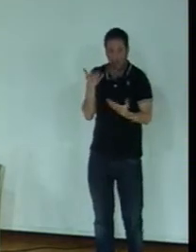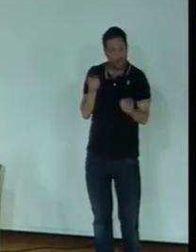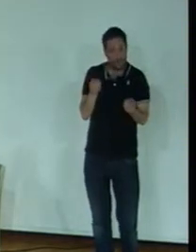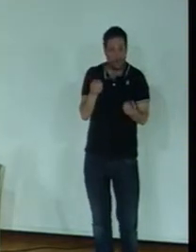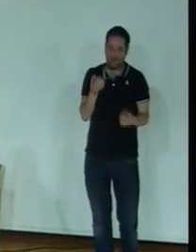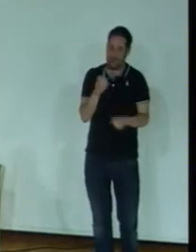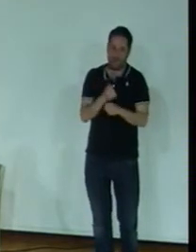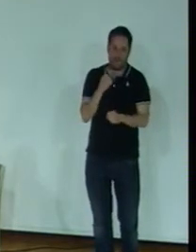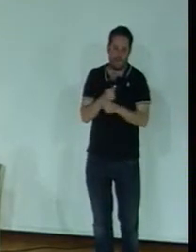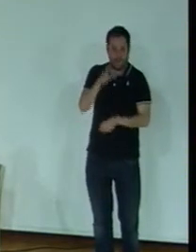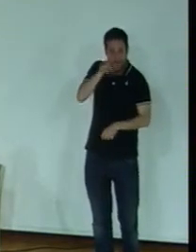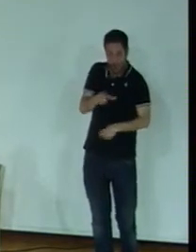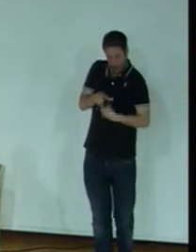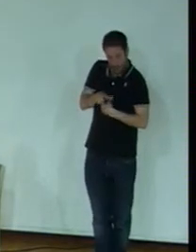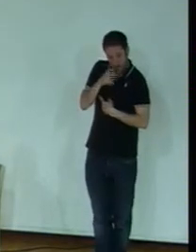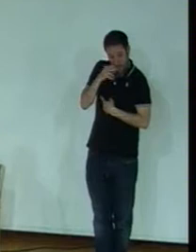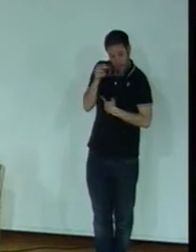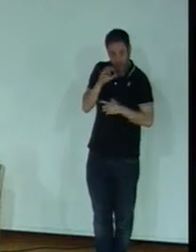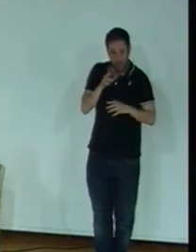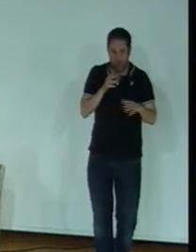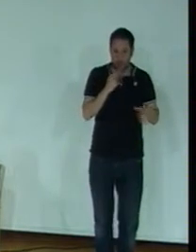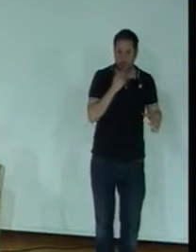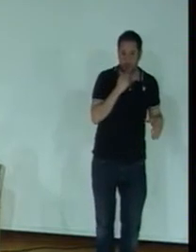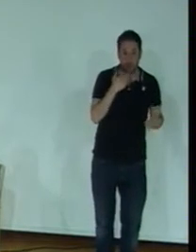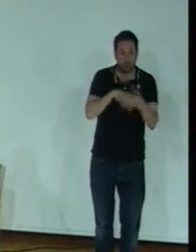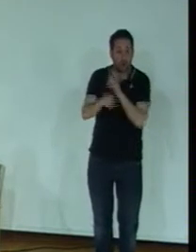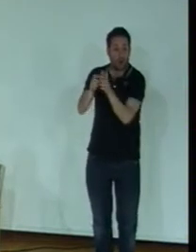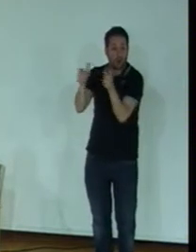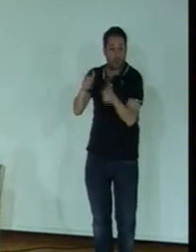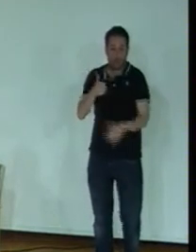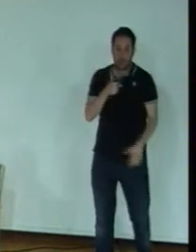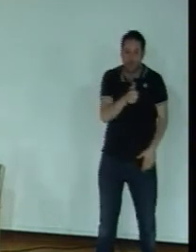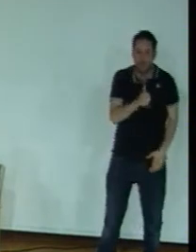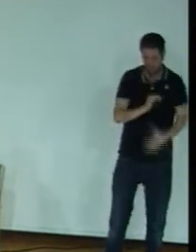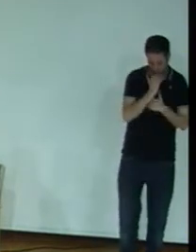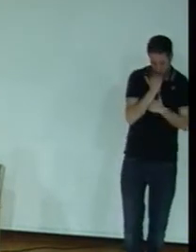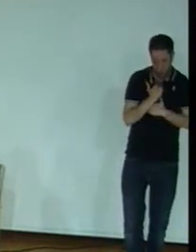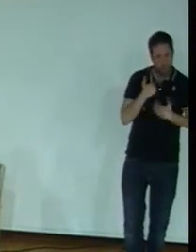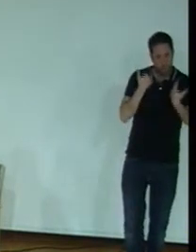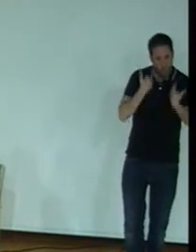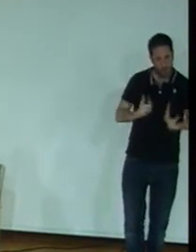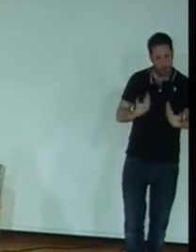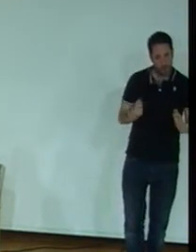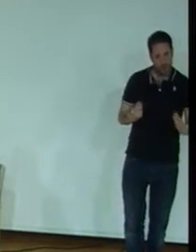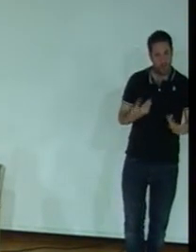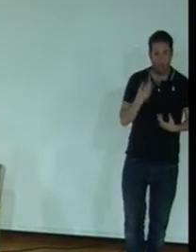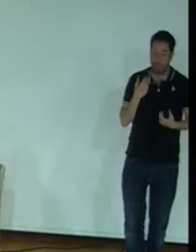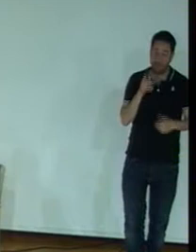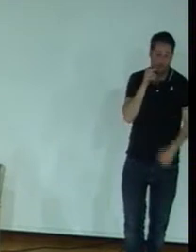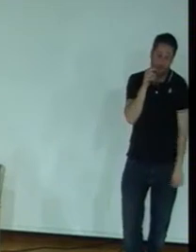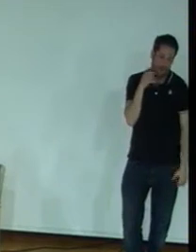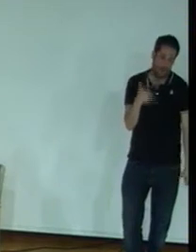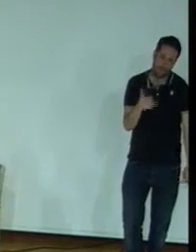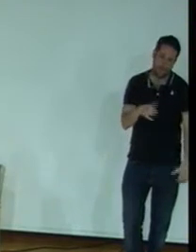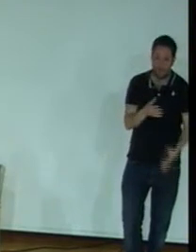de travail à faire sur l'utilisateur, que ce soit sur la sécurité dans les entreprises, que ce soit sur sa propre protection en tant qu'utilisateur des systèmes. Et il y a encore beaucoup de